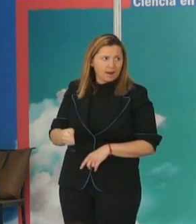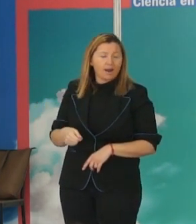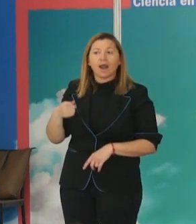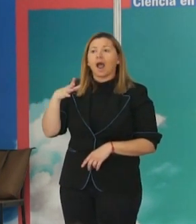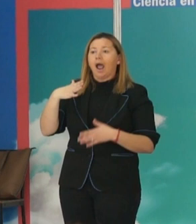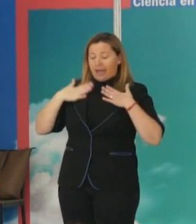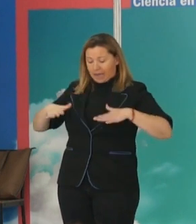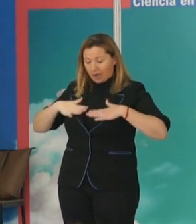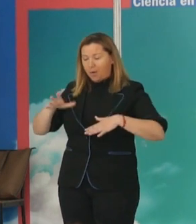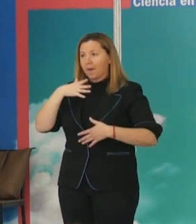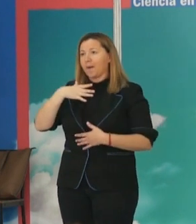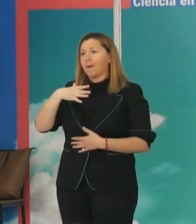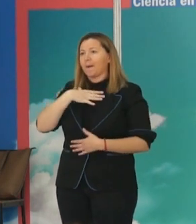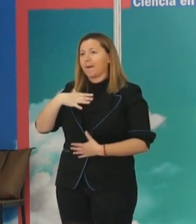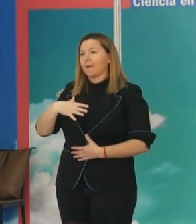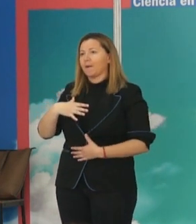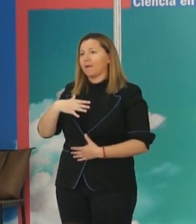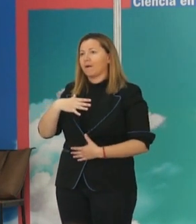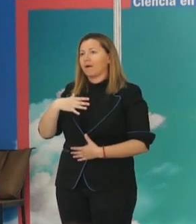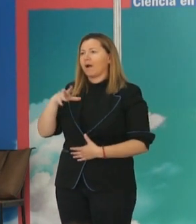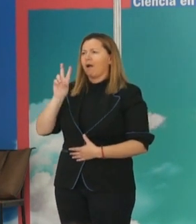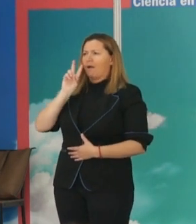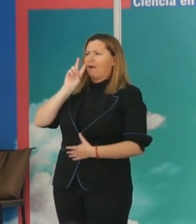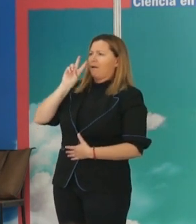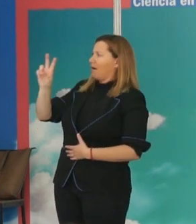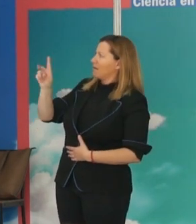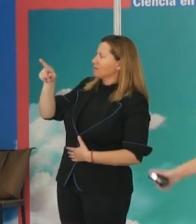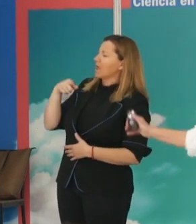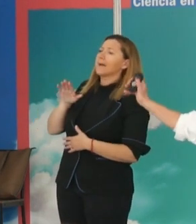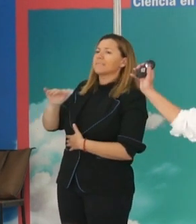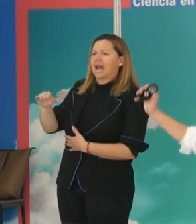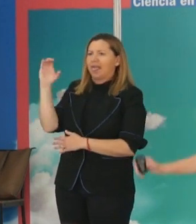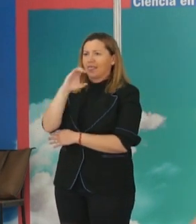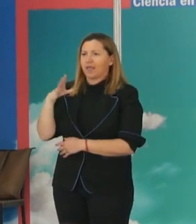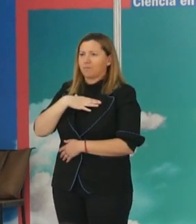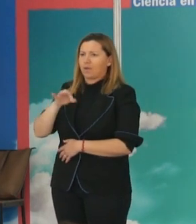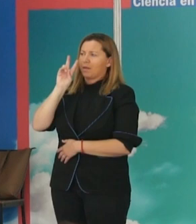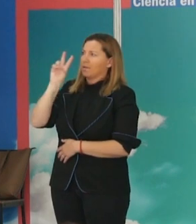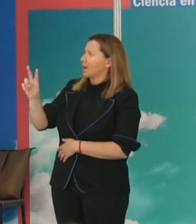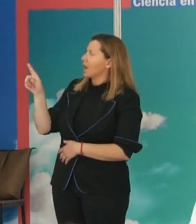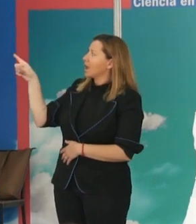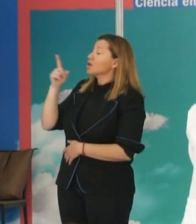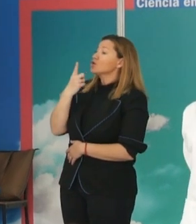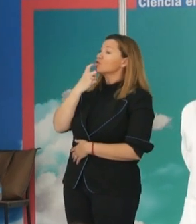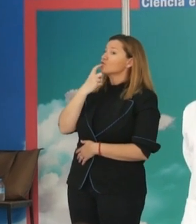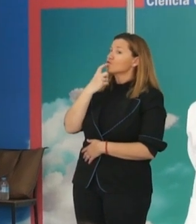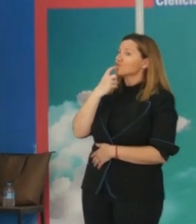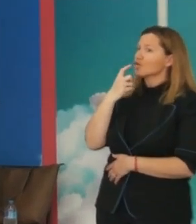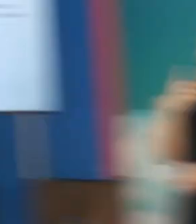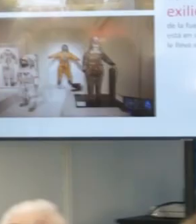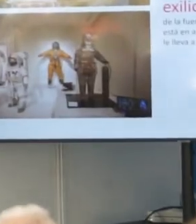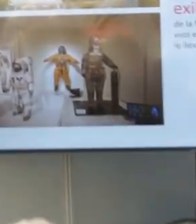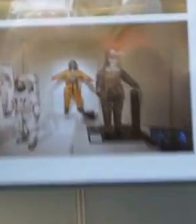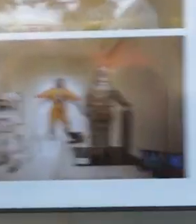exposición, en el Parque de la Ciencia de Tocar el Cielo, creo que es, ¿no? Bien, fijaros, en rojo he puesto dónde murieron